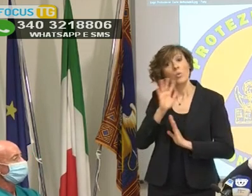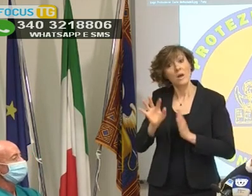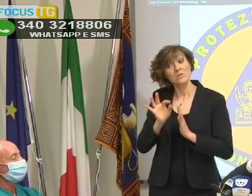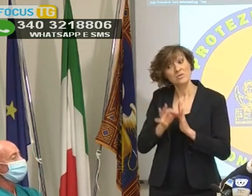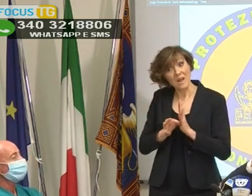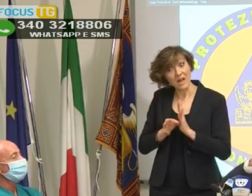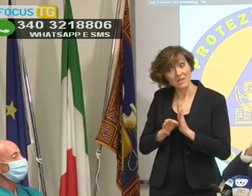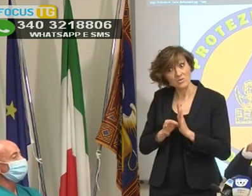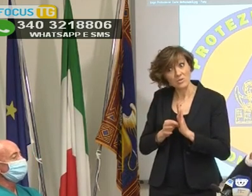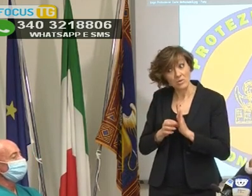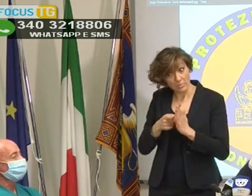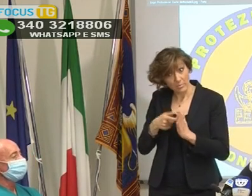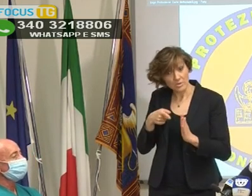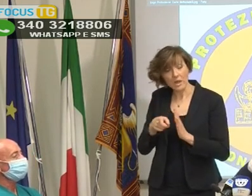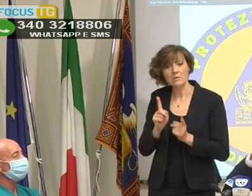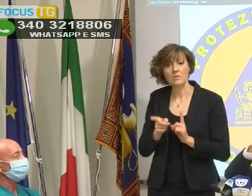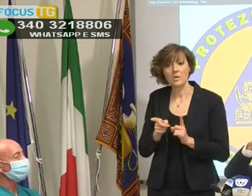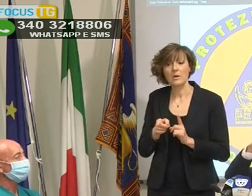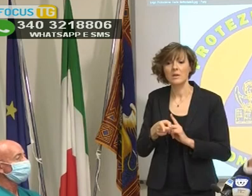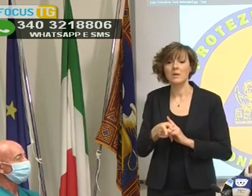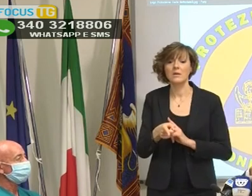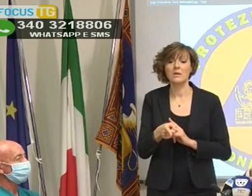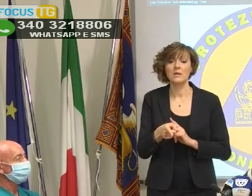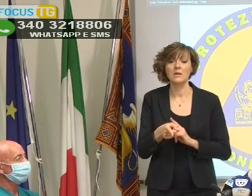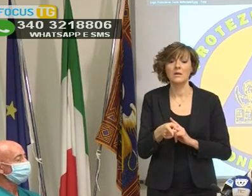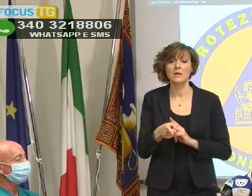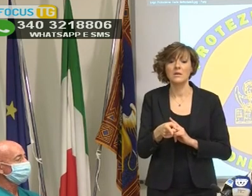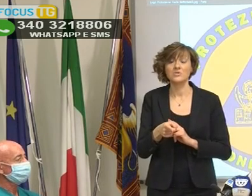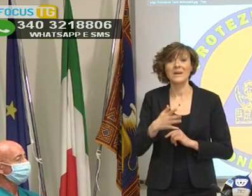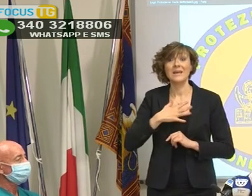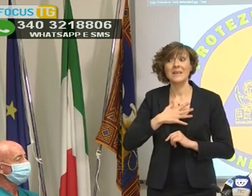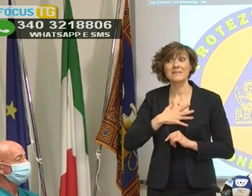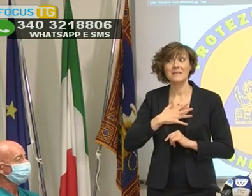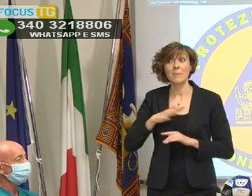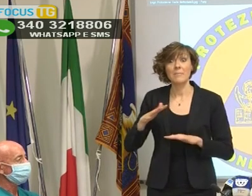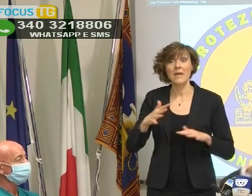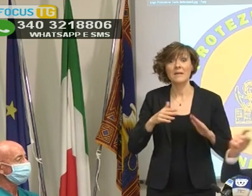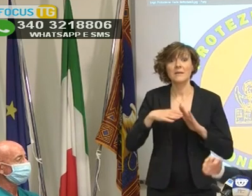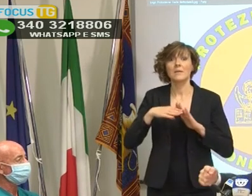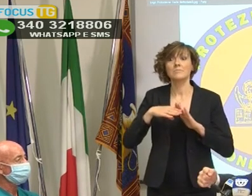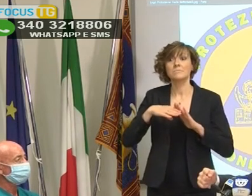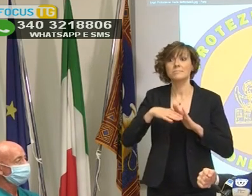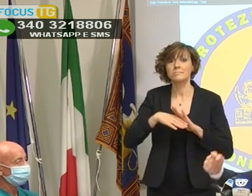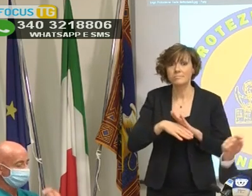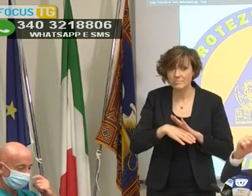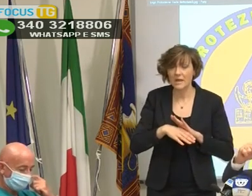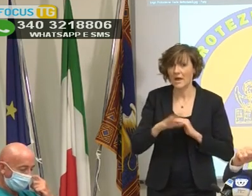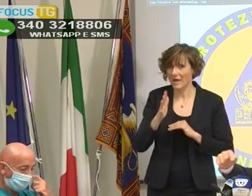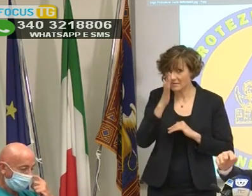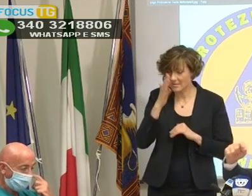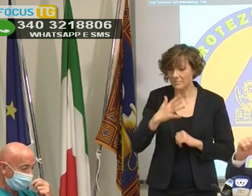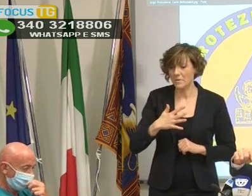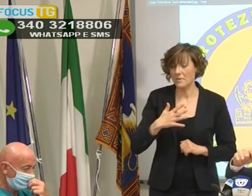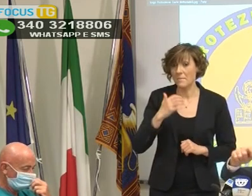non è irrilevante, la diminuzione, l'abbassamento dell'età media. La mamma